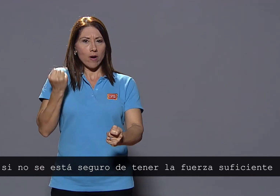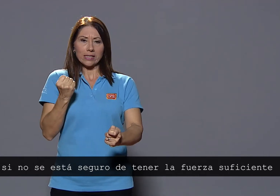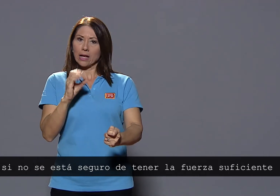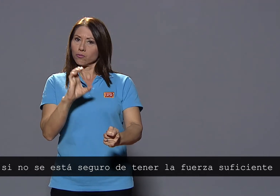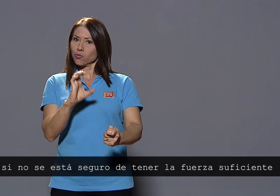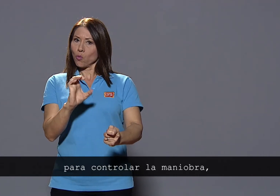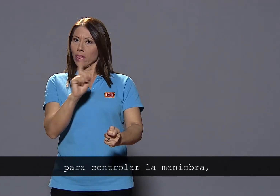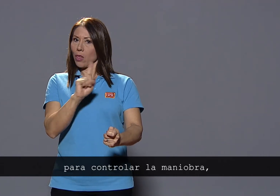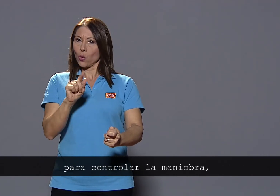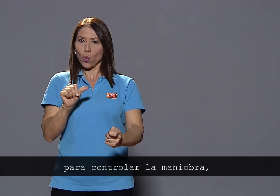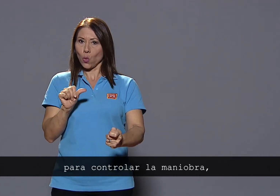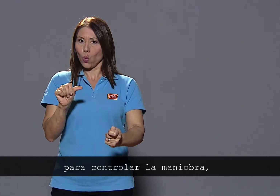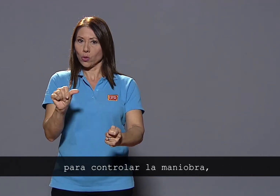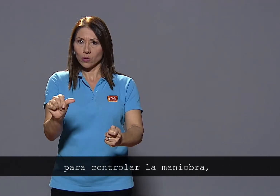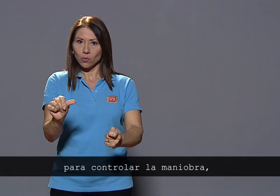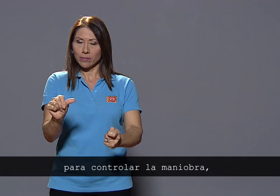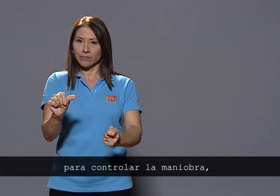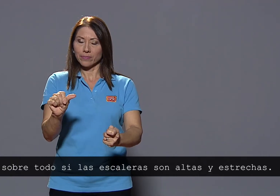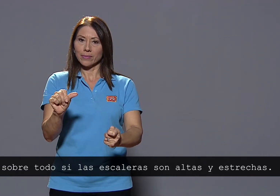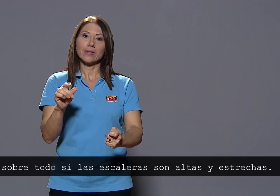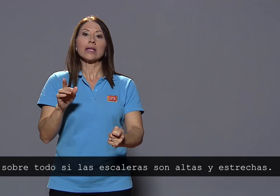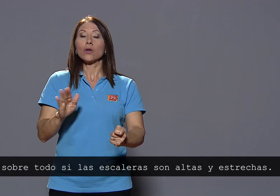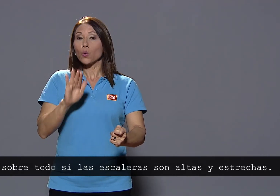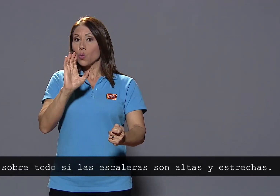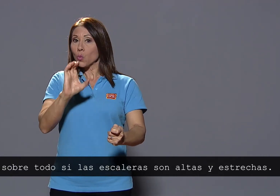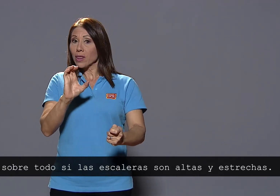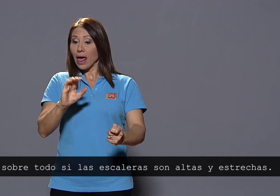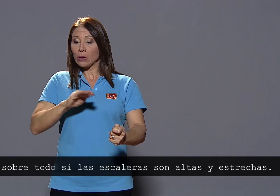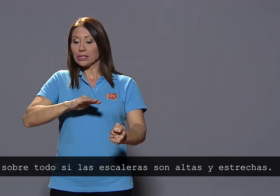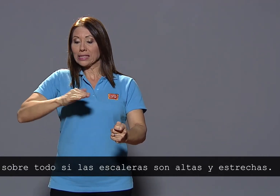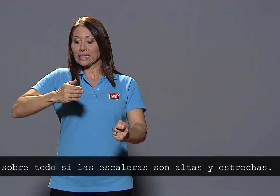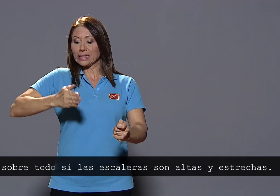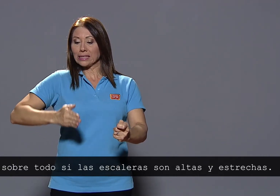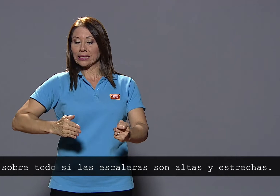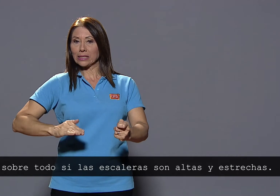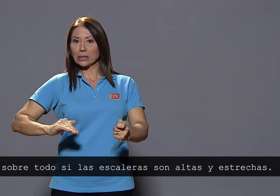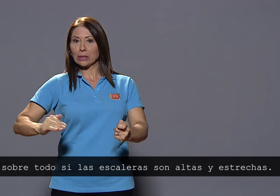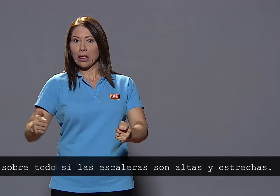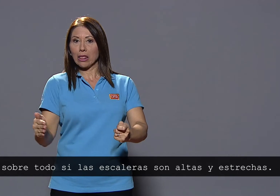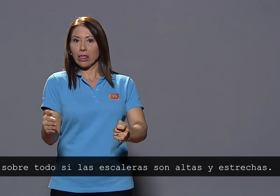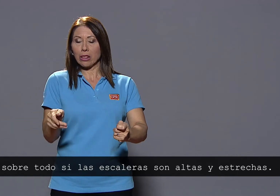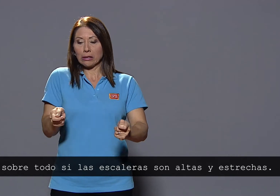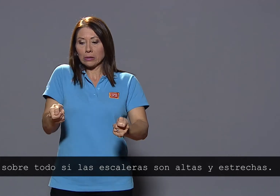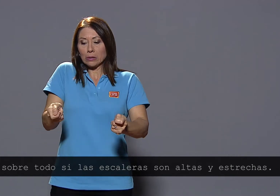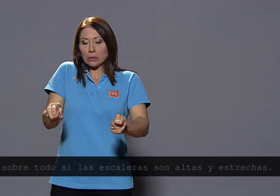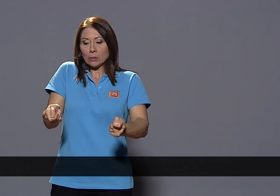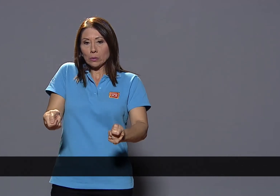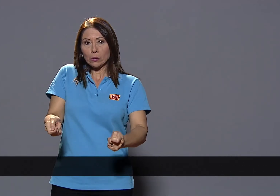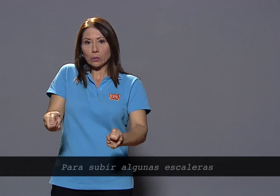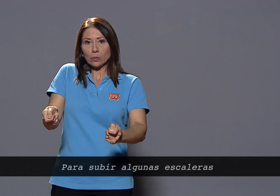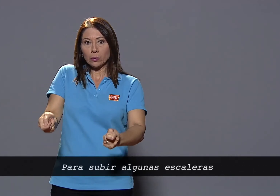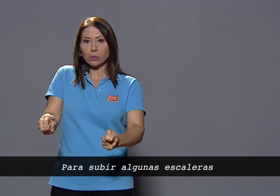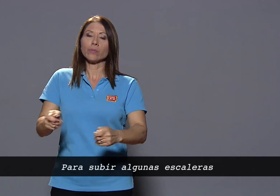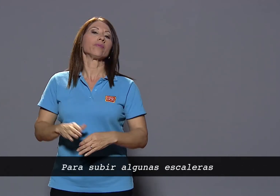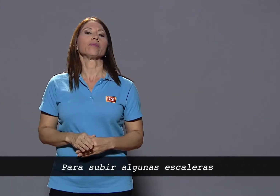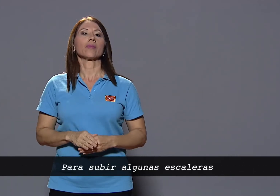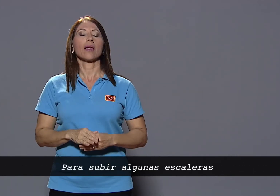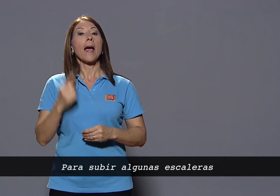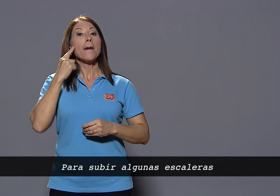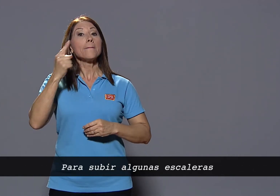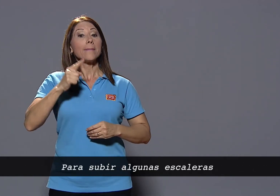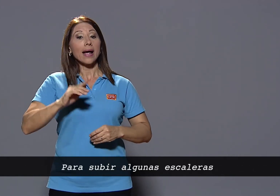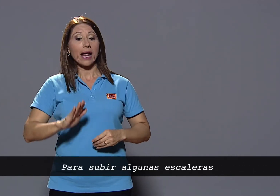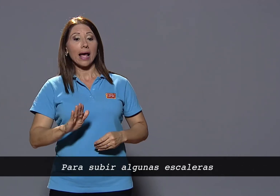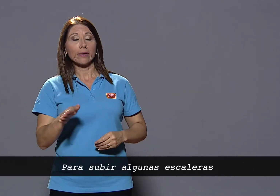fuerza suficiente para controlar la maniobra, sobre todo si las escaleras son altas y estrechas. Para subir